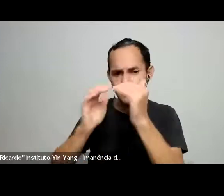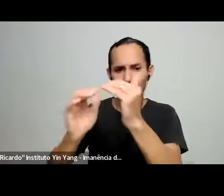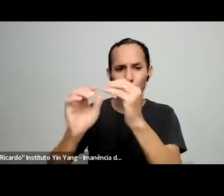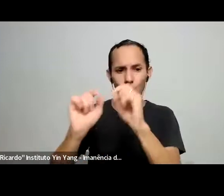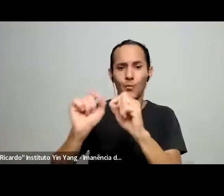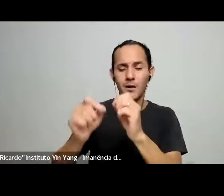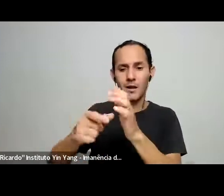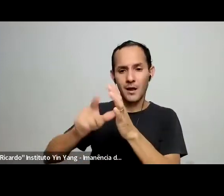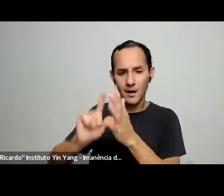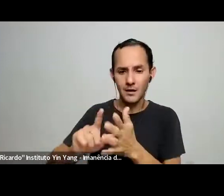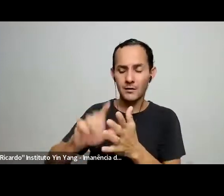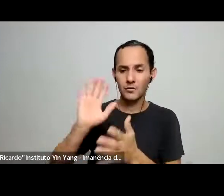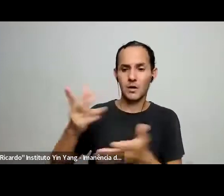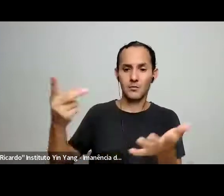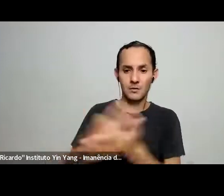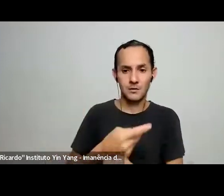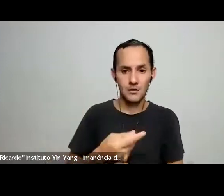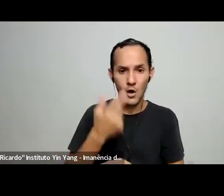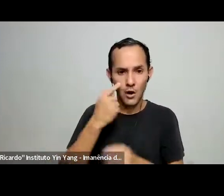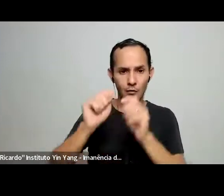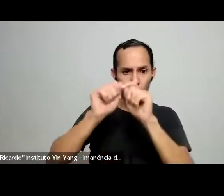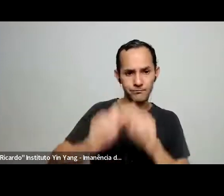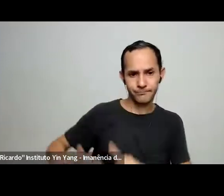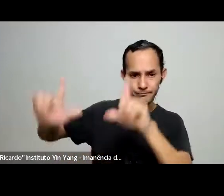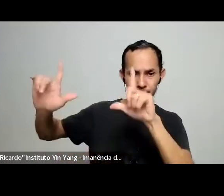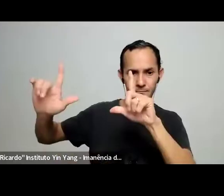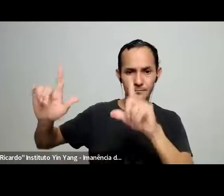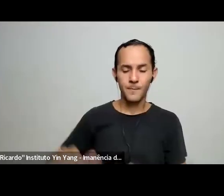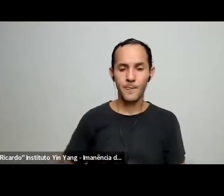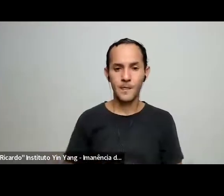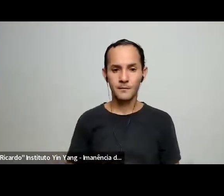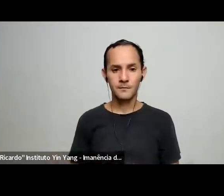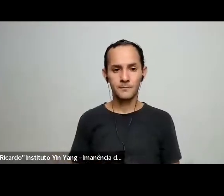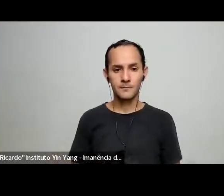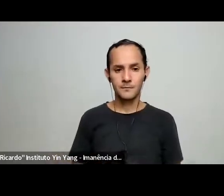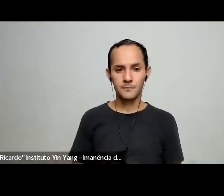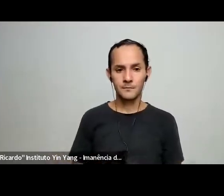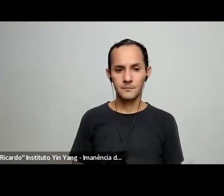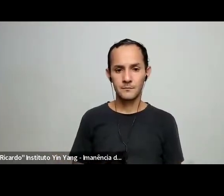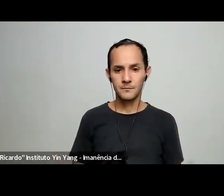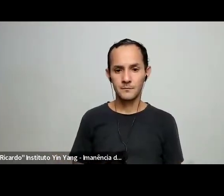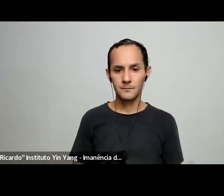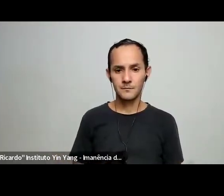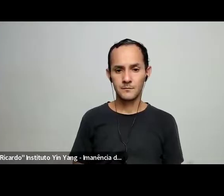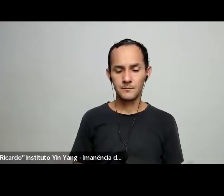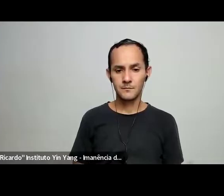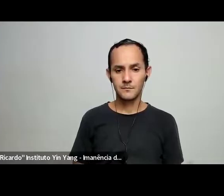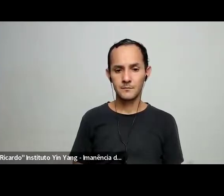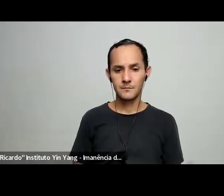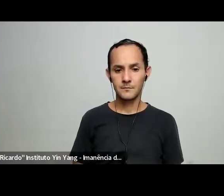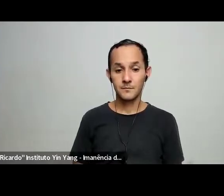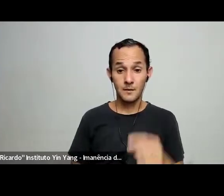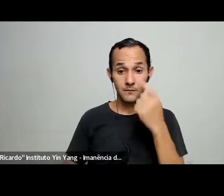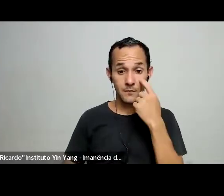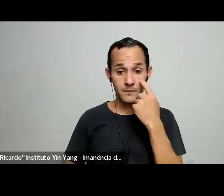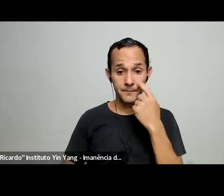já estava acontecendo. Eu vou compartilhar aqui a tela e ver aqui. Vamos ver se